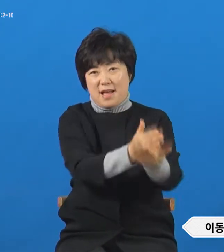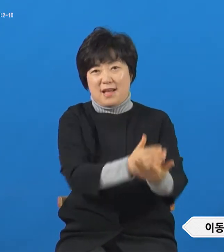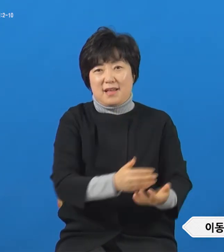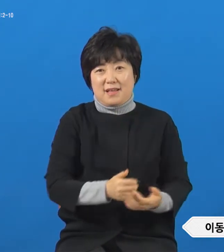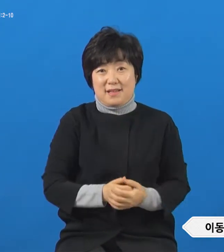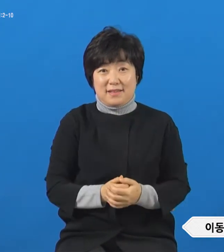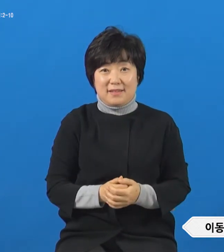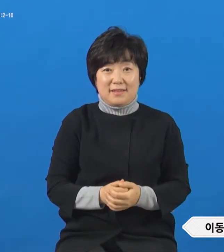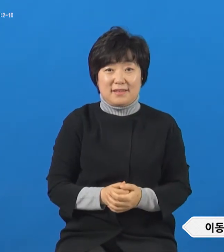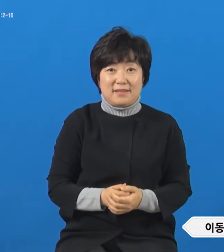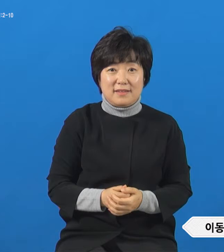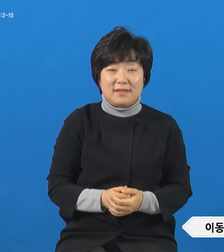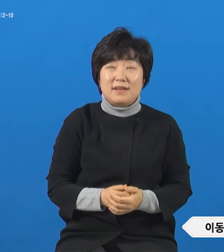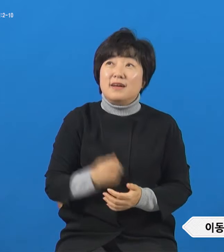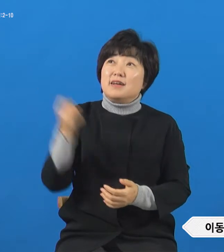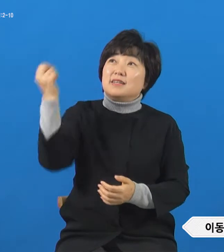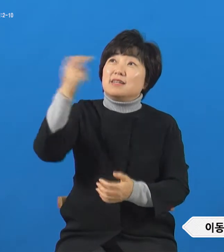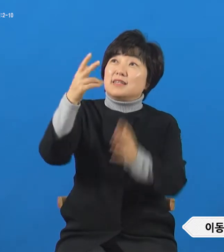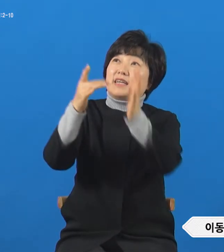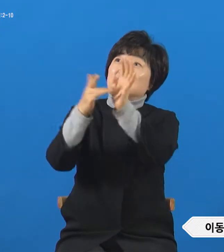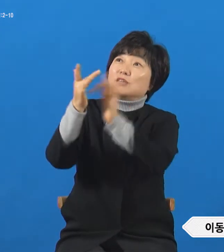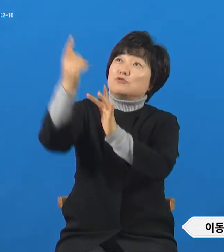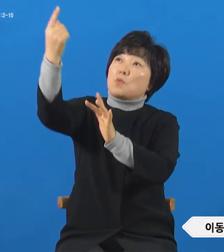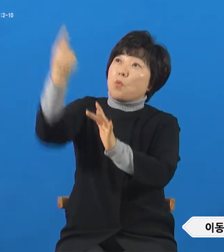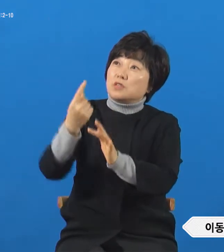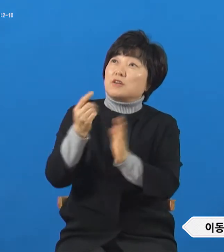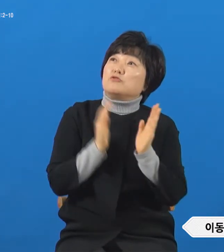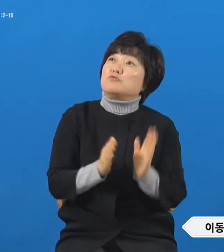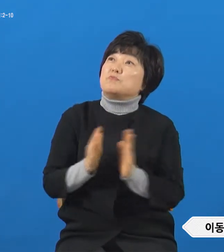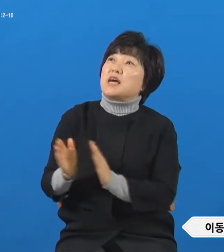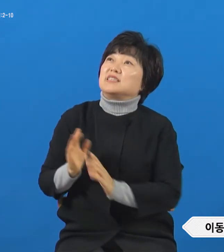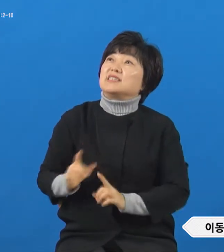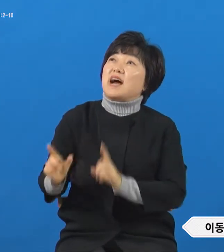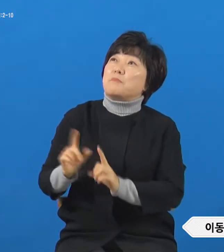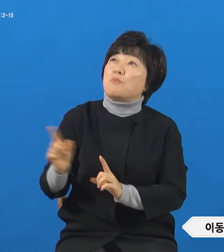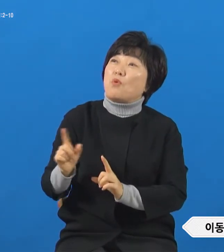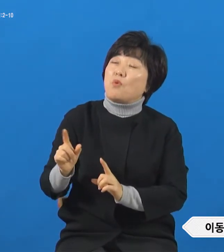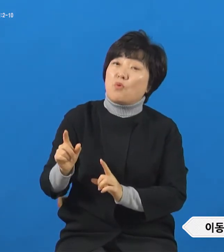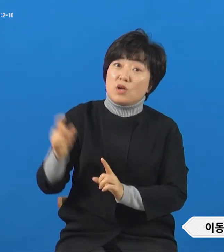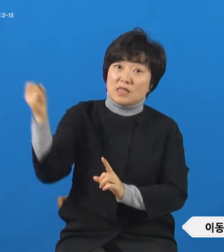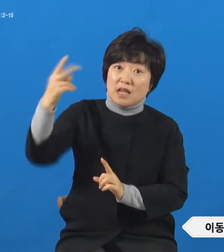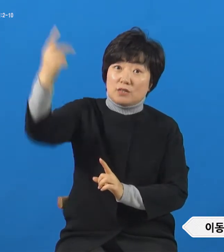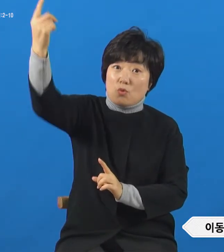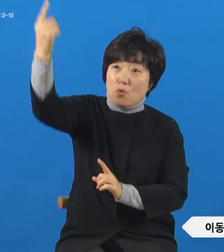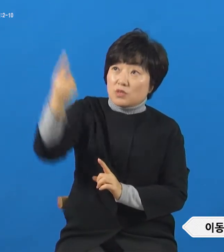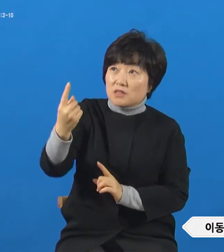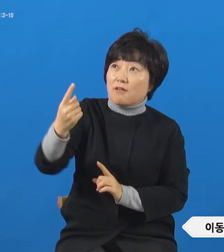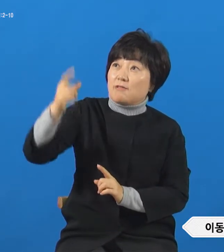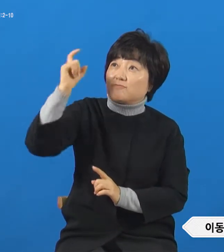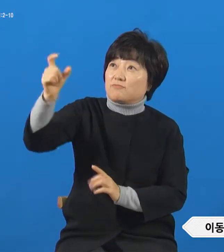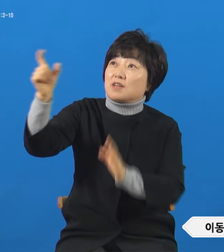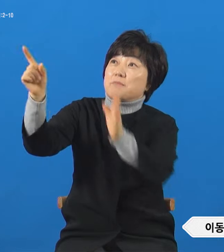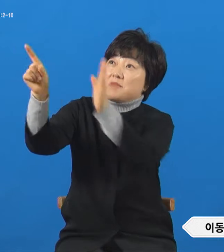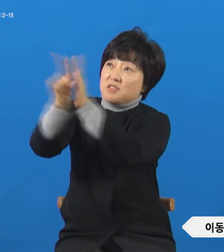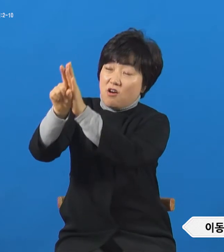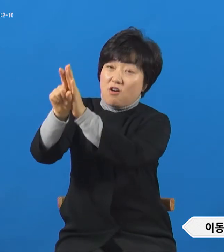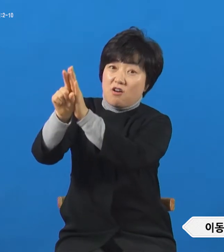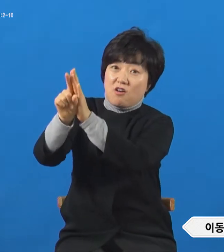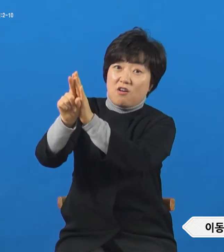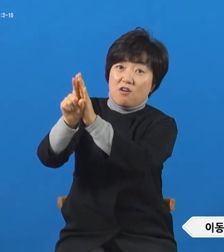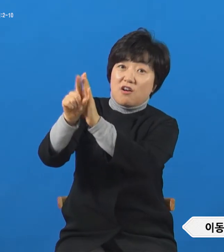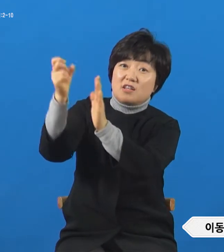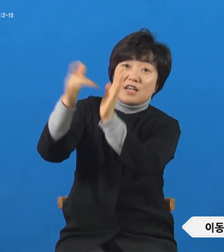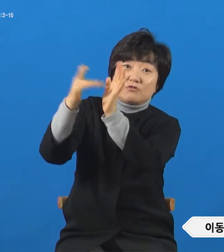것이에요. 그렇습니다. 재림을 준비하는 삶, 그것은 주님이 다시 오실 것을 굳게